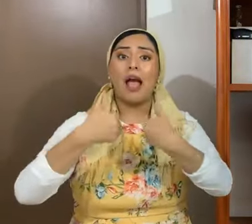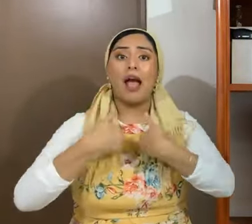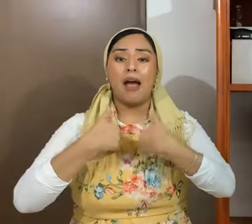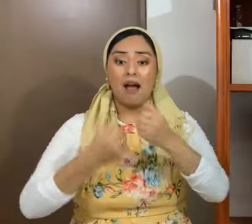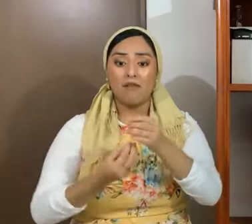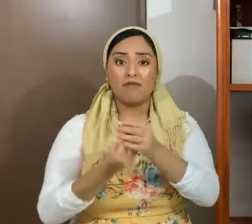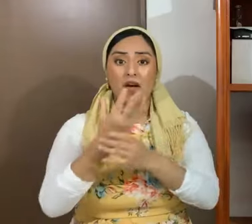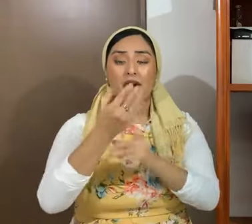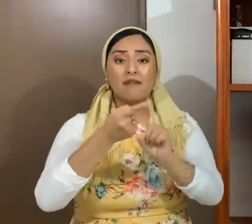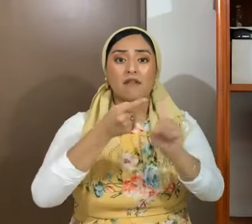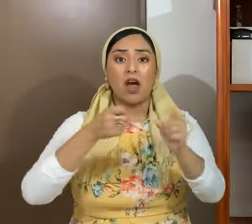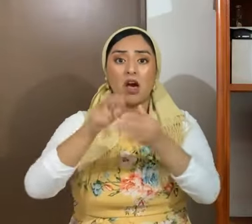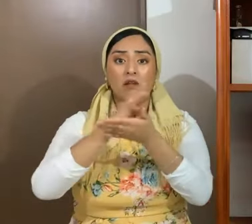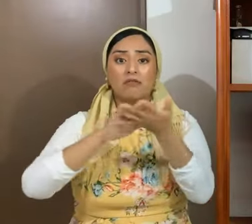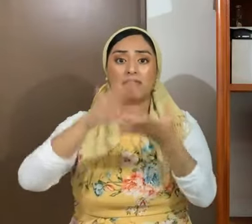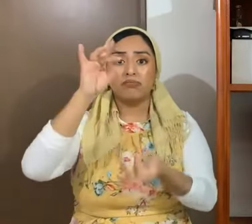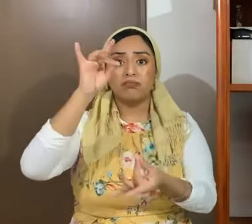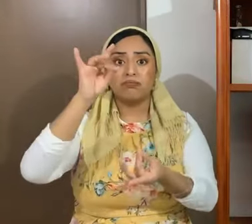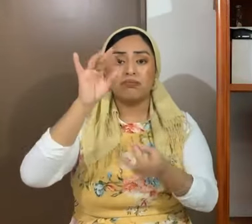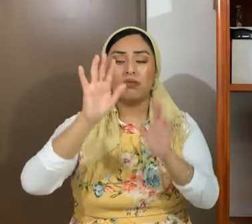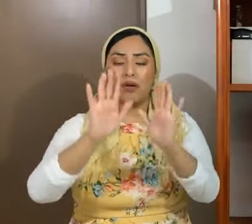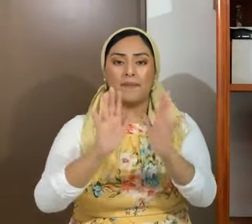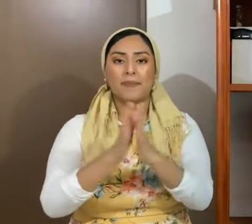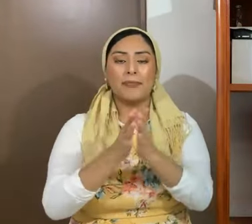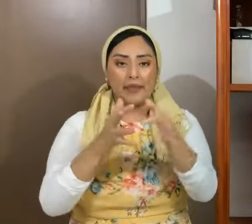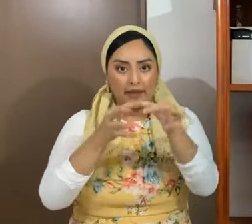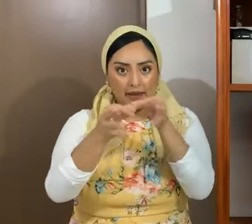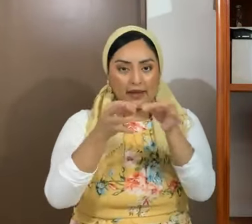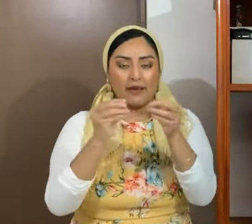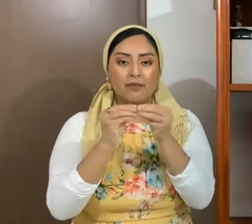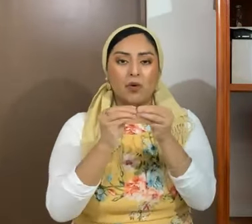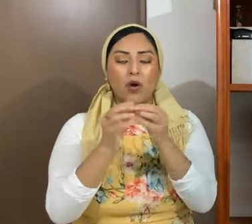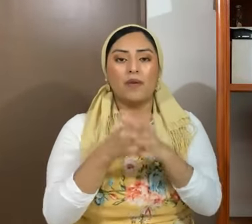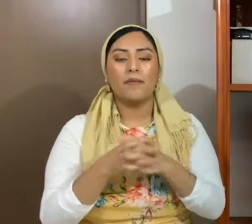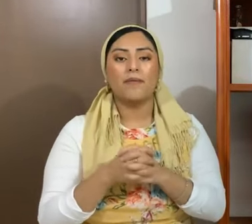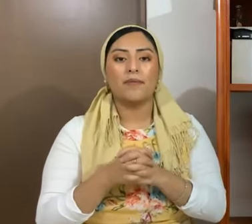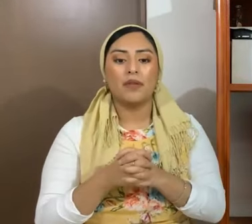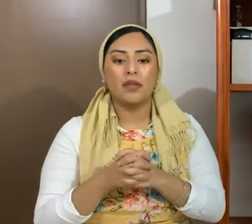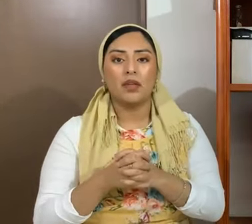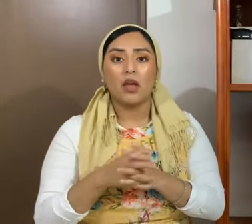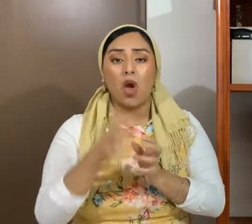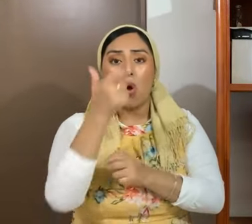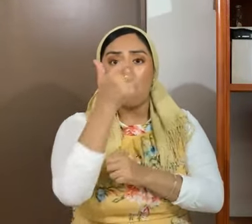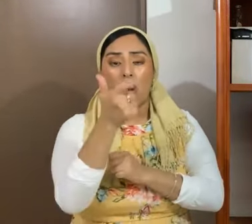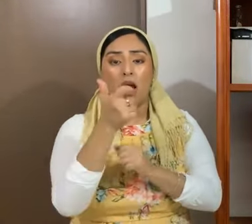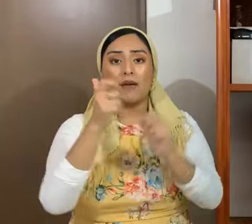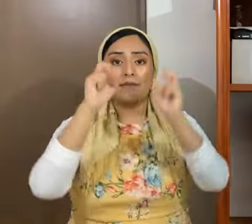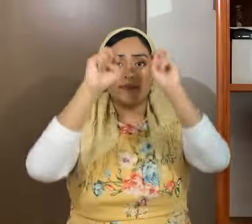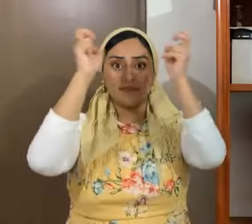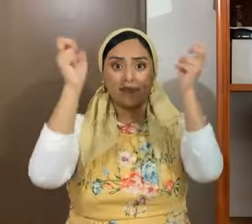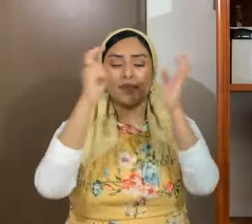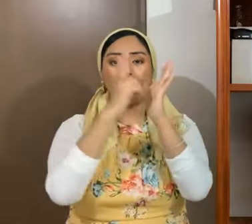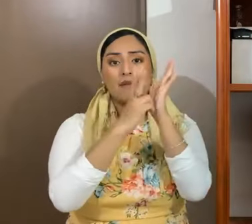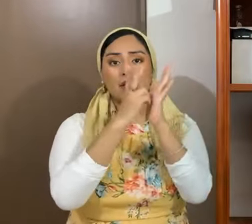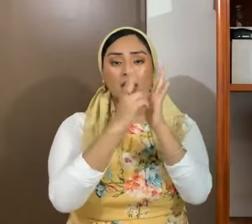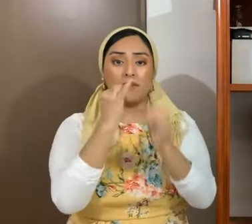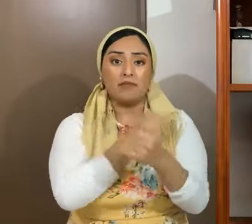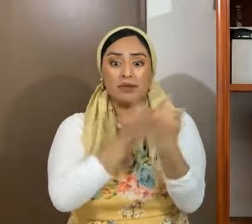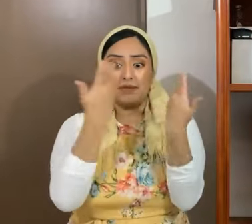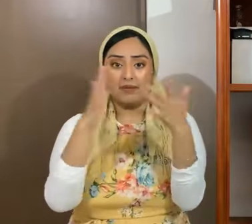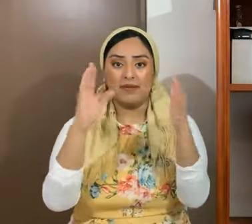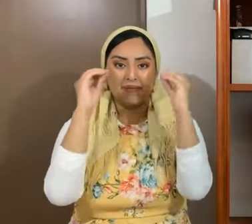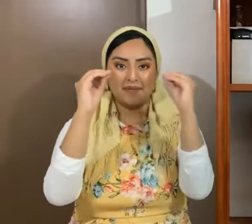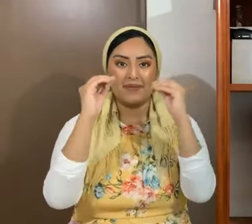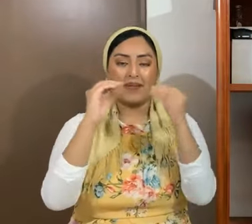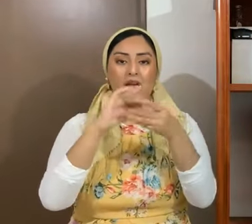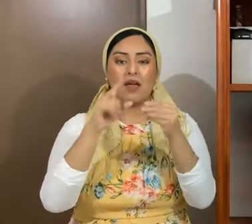los frutos del Ruach HaKodesh. Aquí quiero ocupar este pequeño espacio, no me voy a extender mucho. Busquen los temas, nuestro amado Roy ya nos ha ministrado